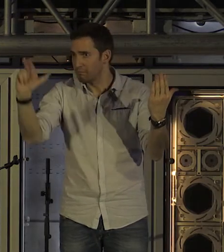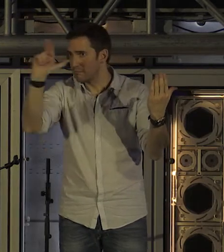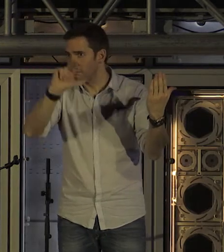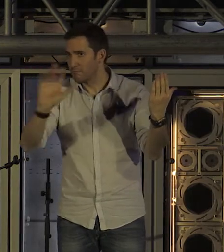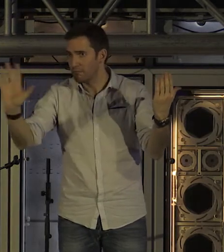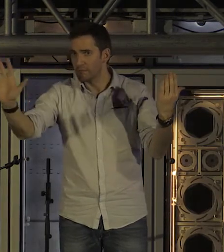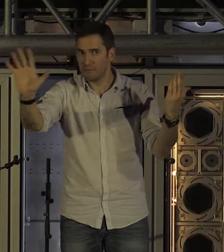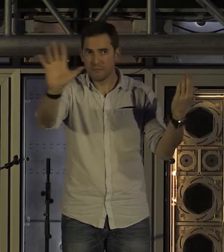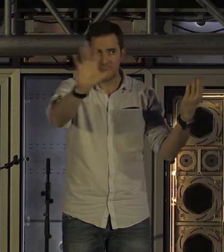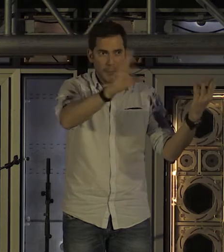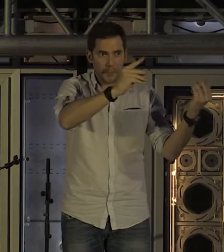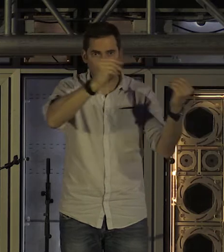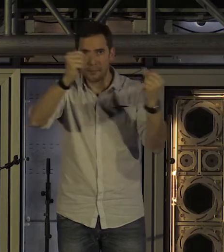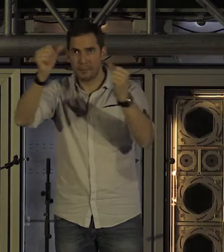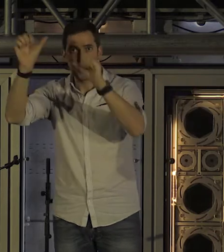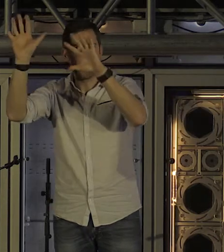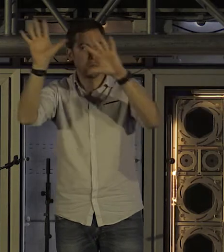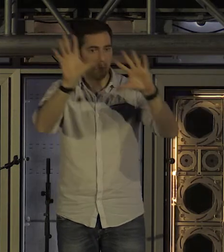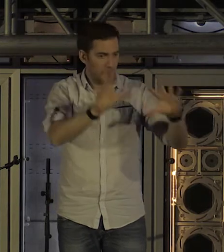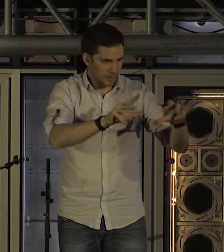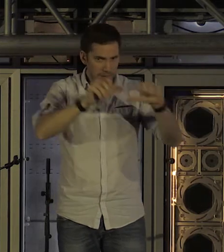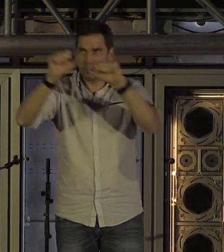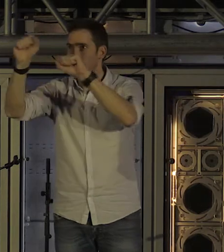Regardez disparaître la pluie.